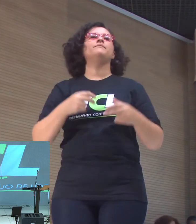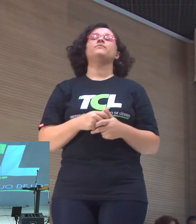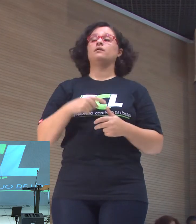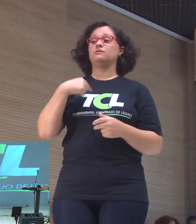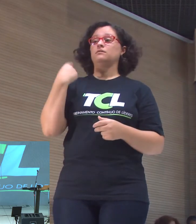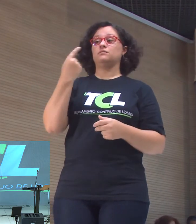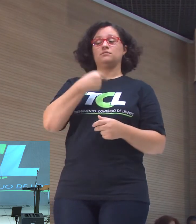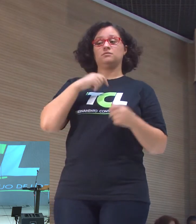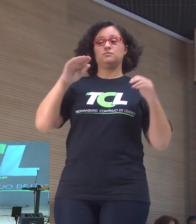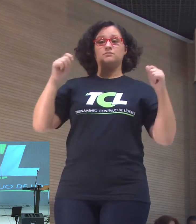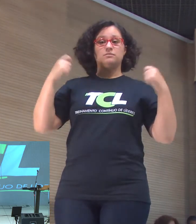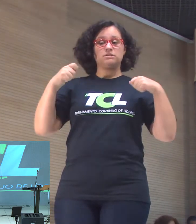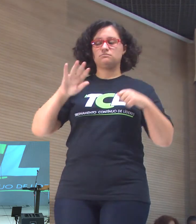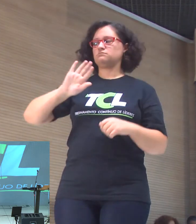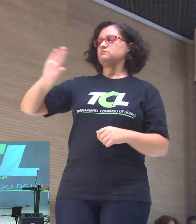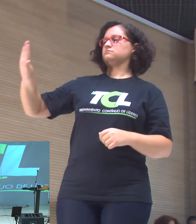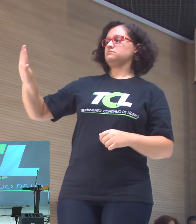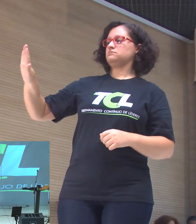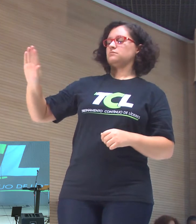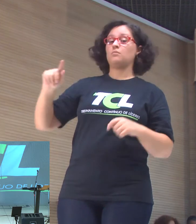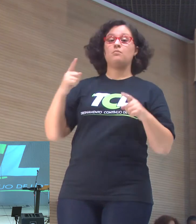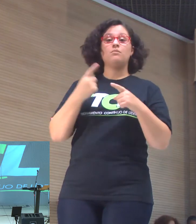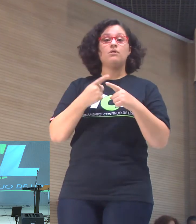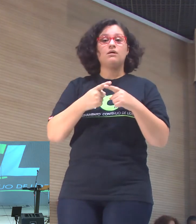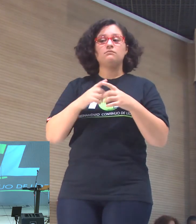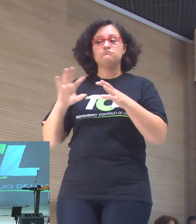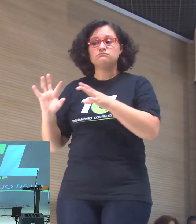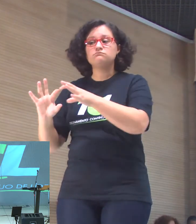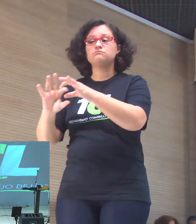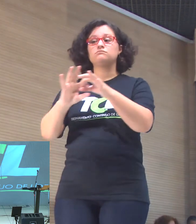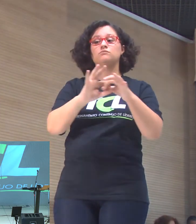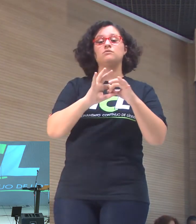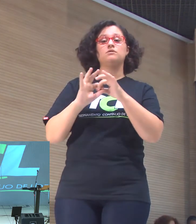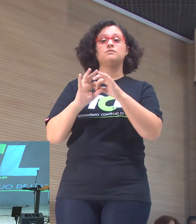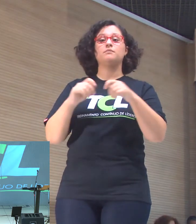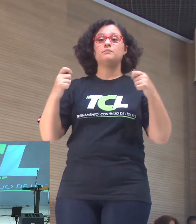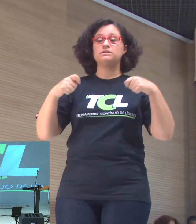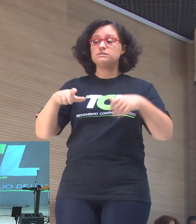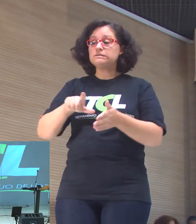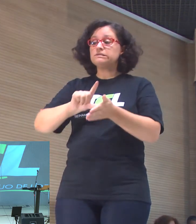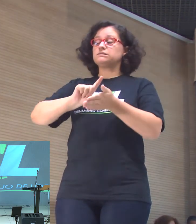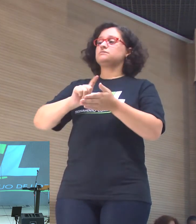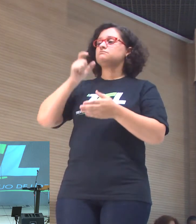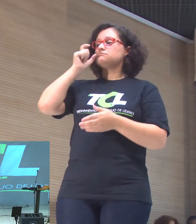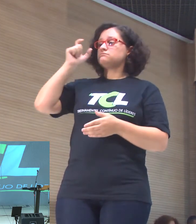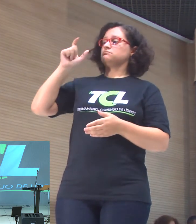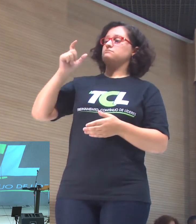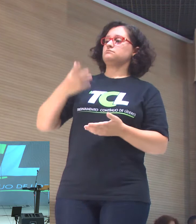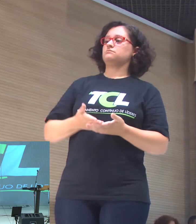precisamos gerar unidade com a graça de Deus e vigiar para que ela seja